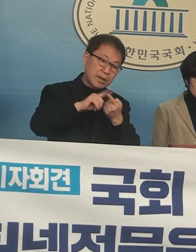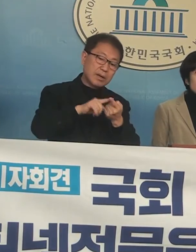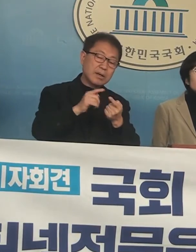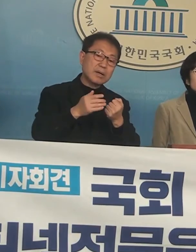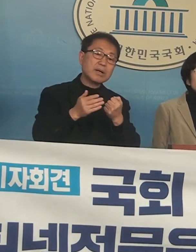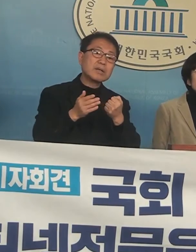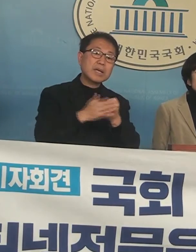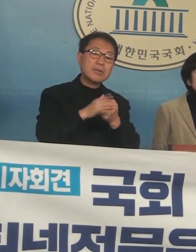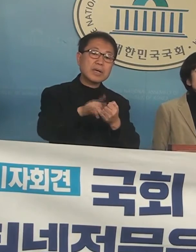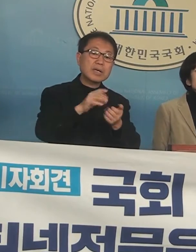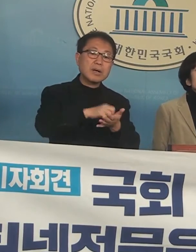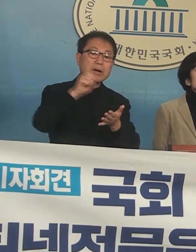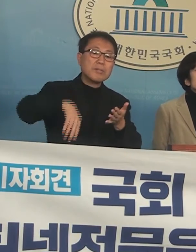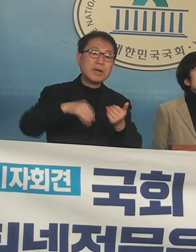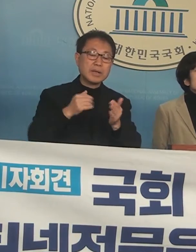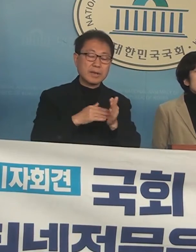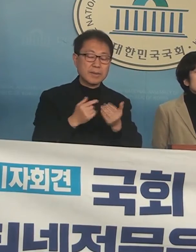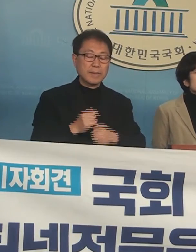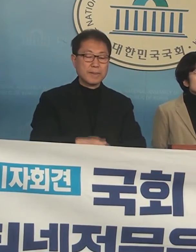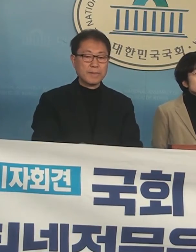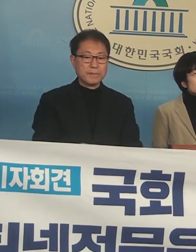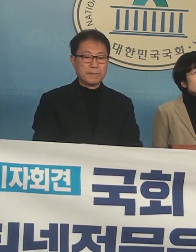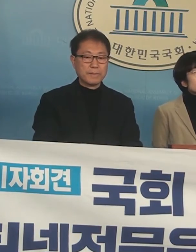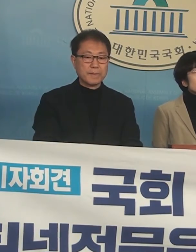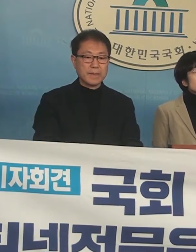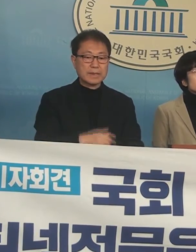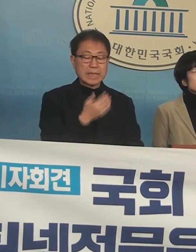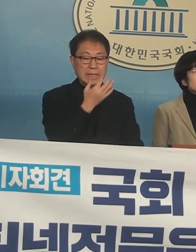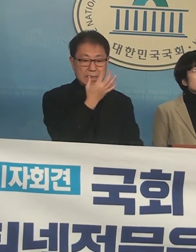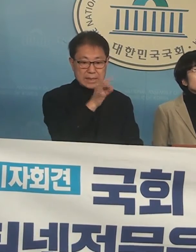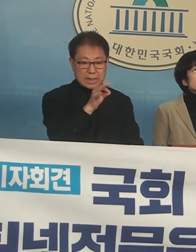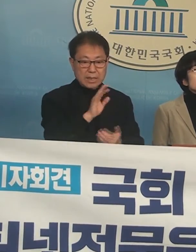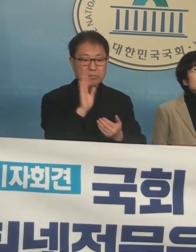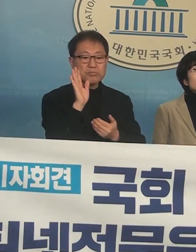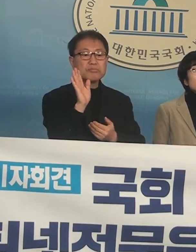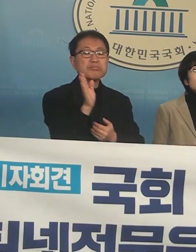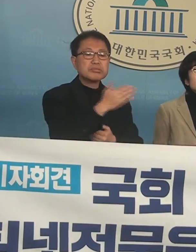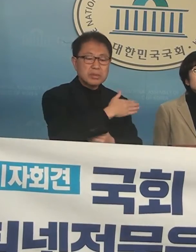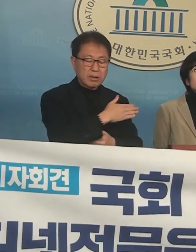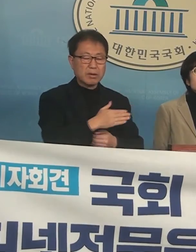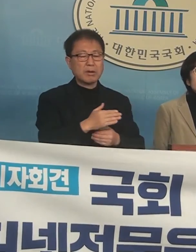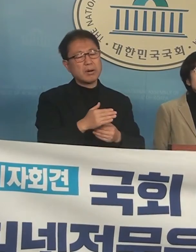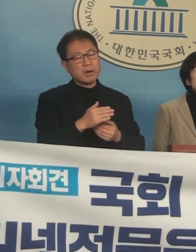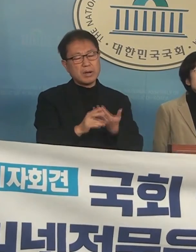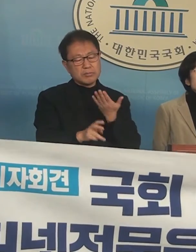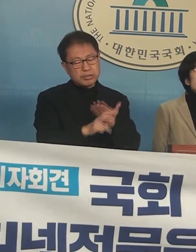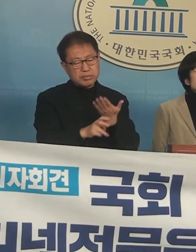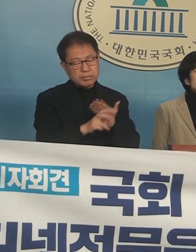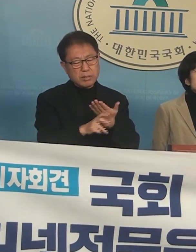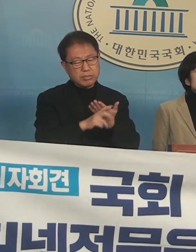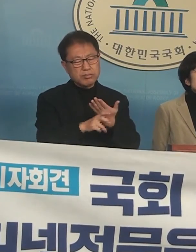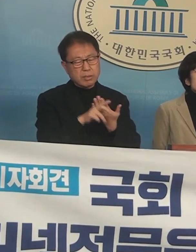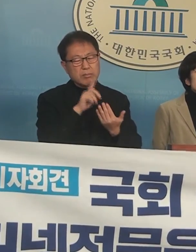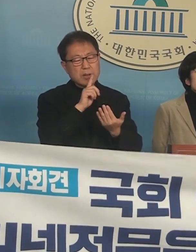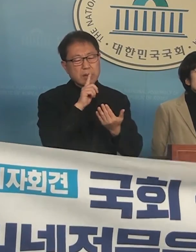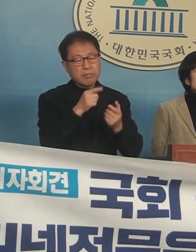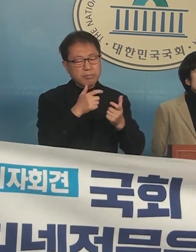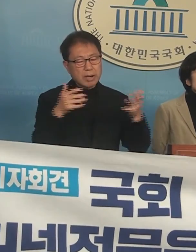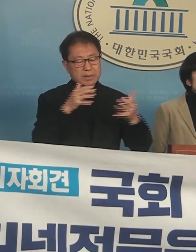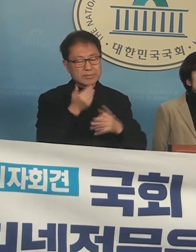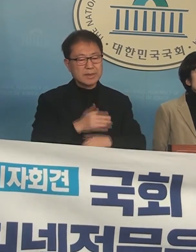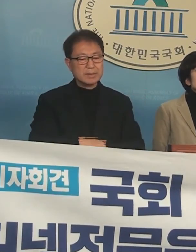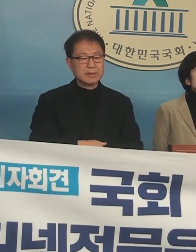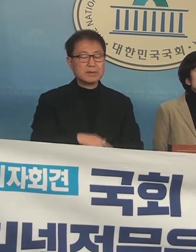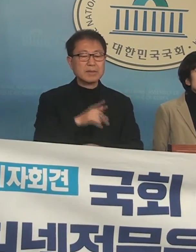버렸습니다. K뱅크 은행업 인가 당시부터 불법적인 특혜 논란에 휘말린 바 있습니다. 하지만 그랬던